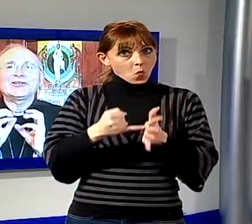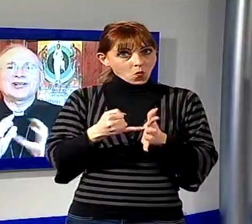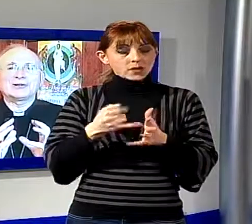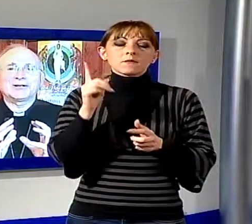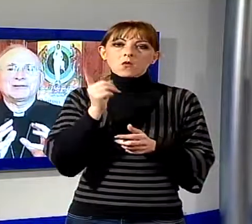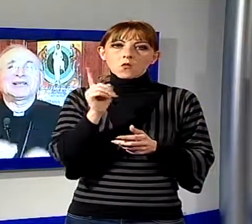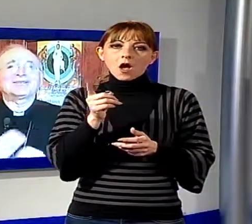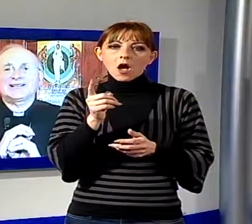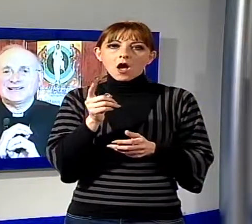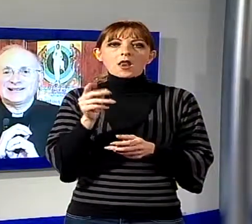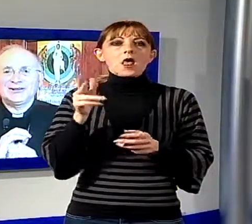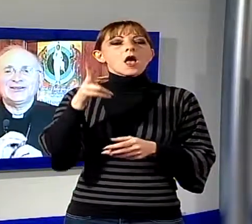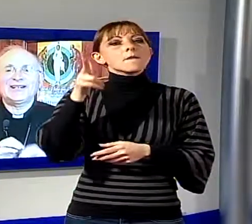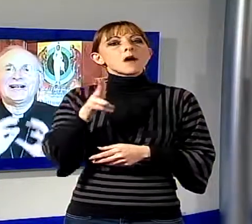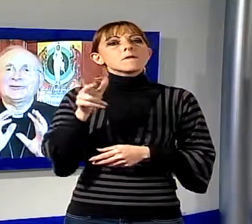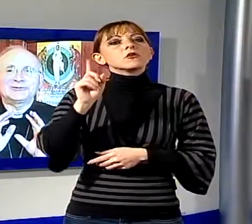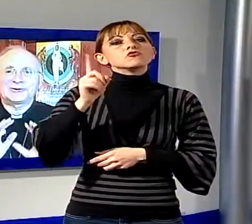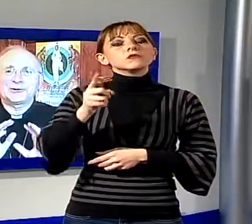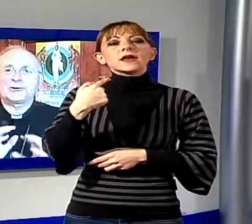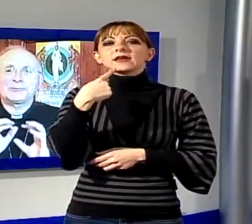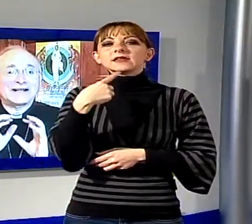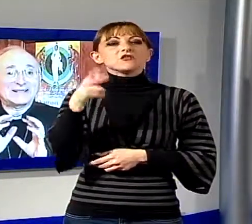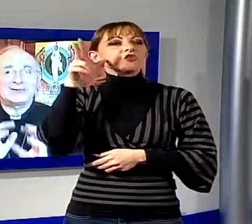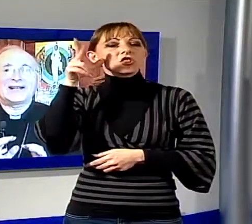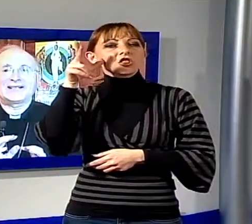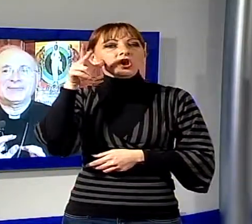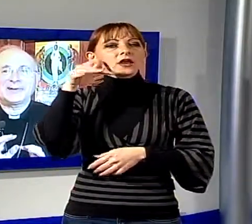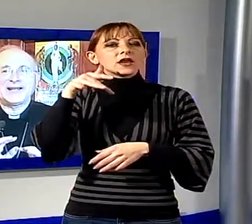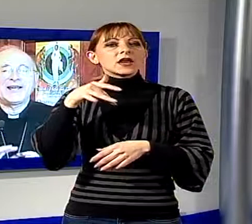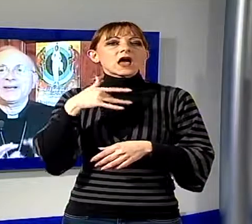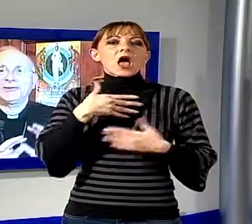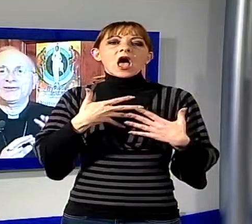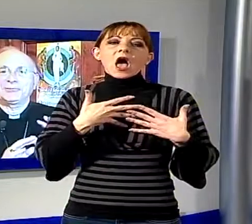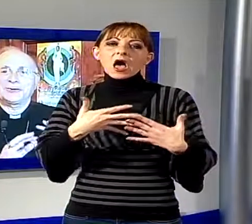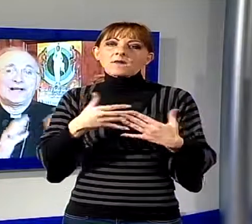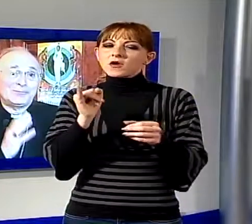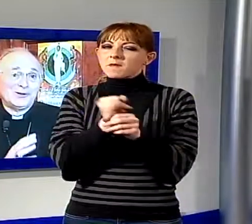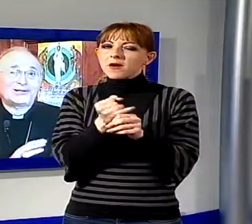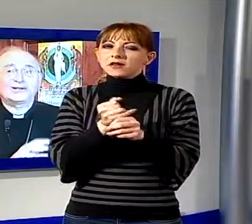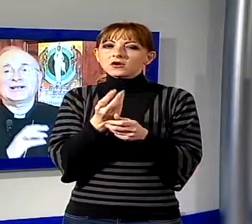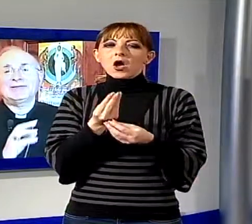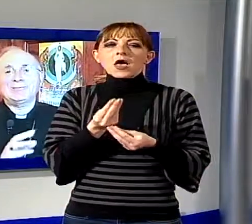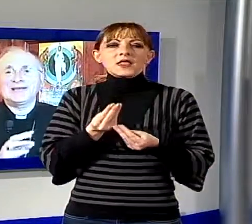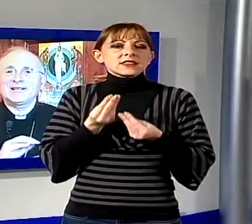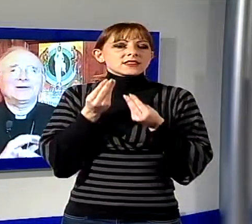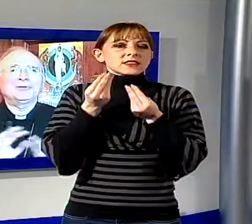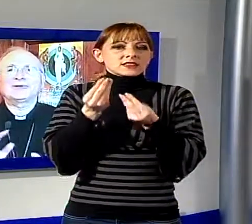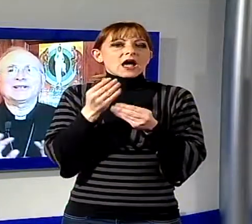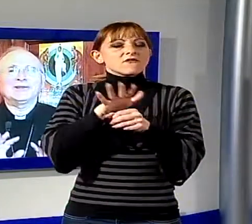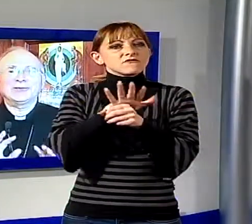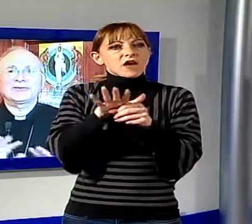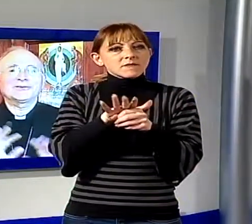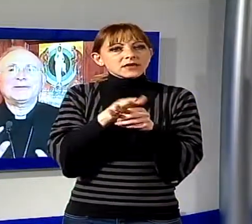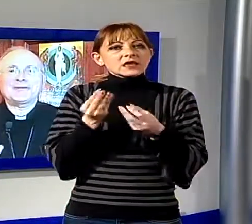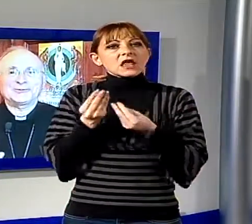dicendo il genio femminile. Sì, le donne hanno un tocco particolare di amore che possono portare, portano dalla famiglia nel mondo